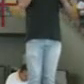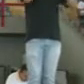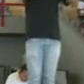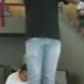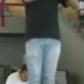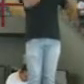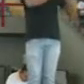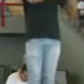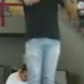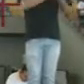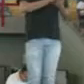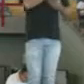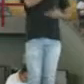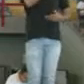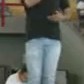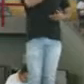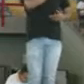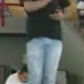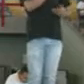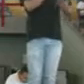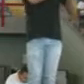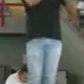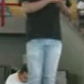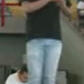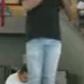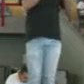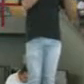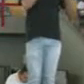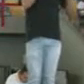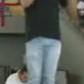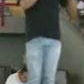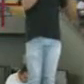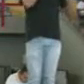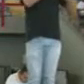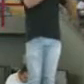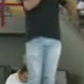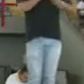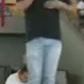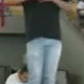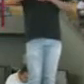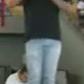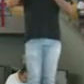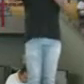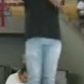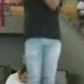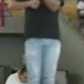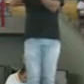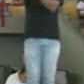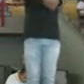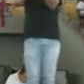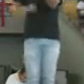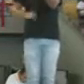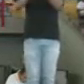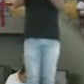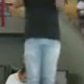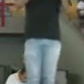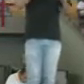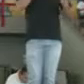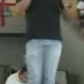apoio, primeira orientação de hoje, os textos de apoio, eles podem conduzir toda a tua redação, desde que,